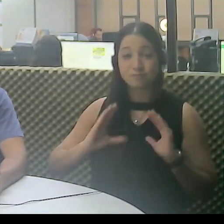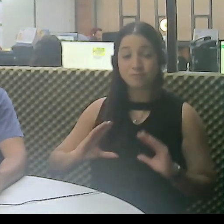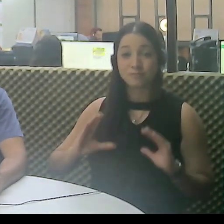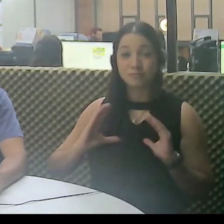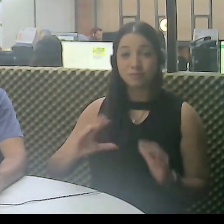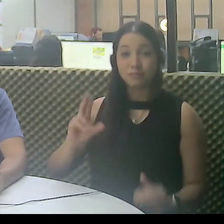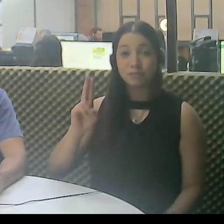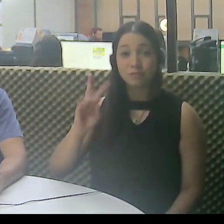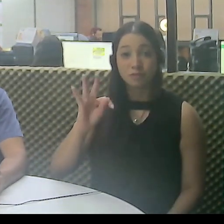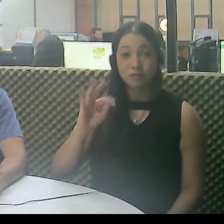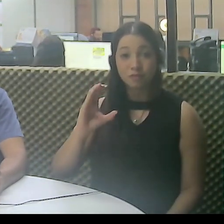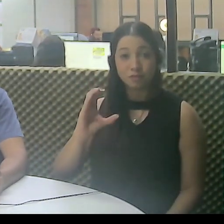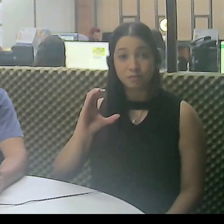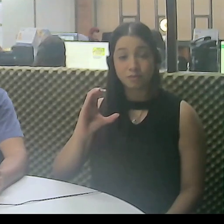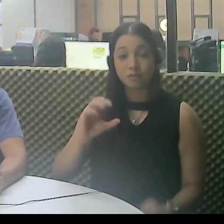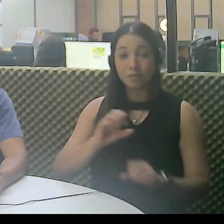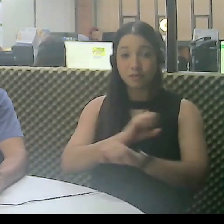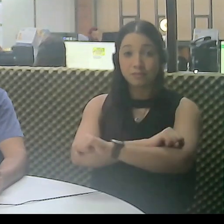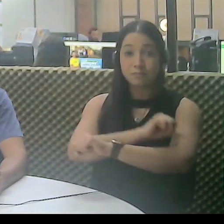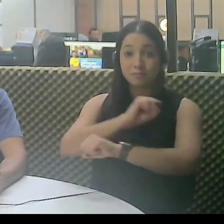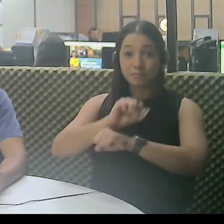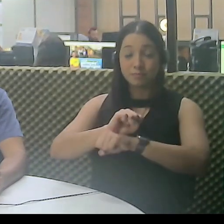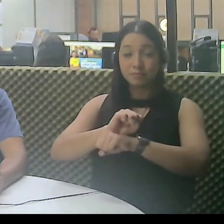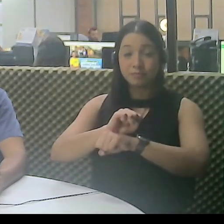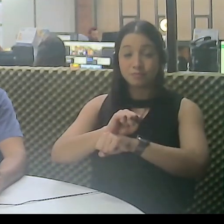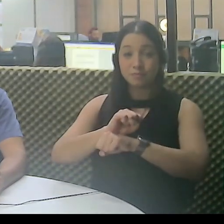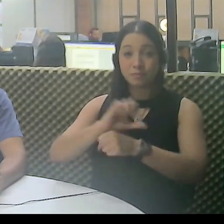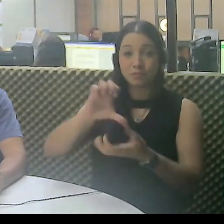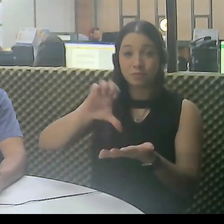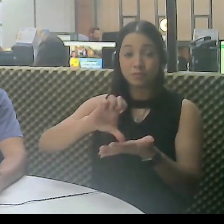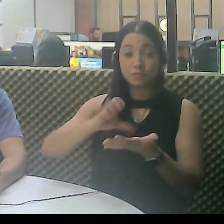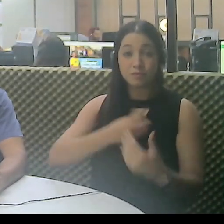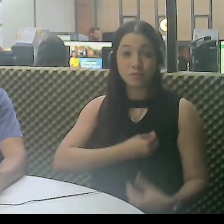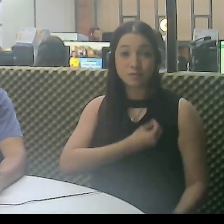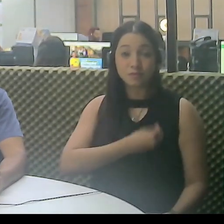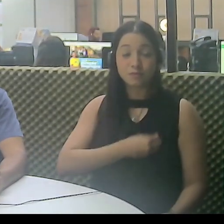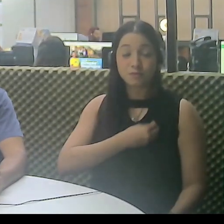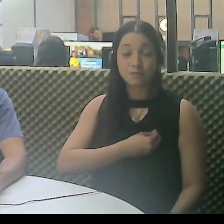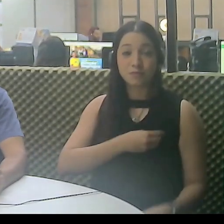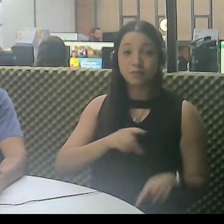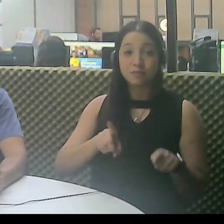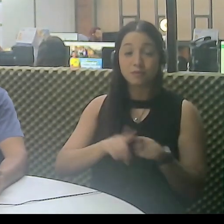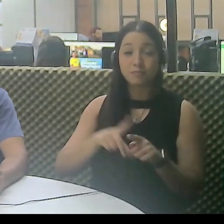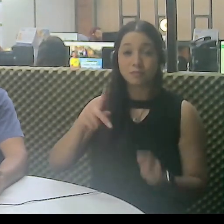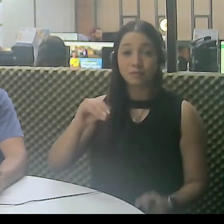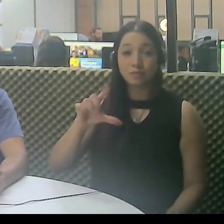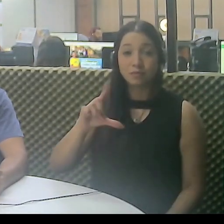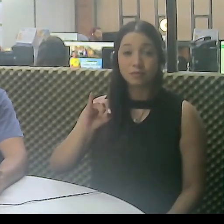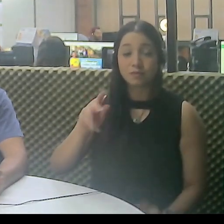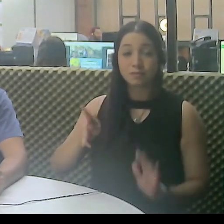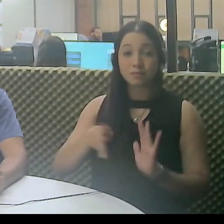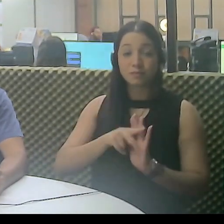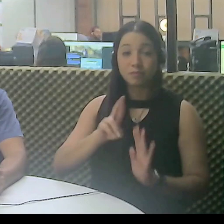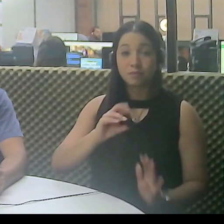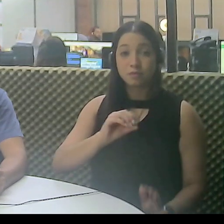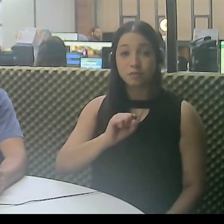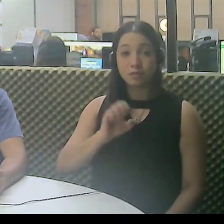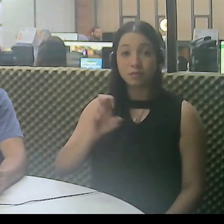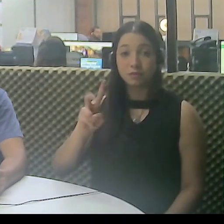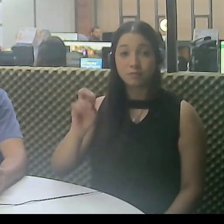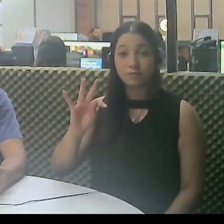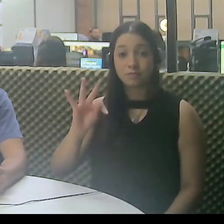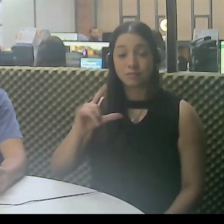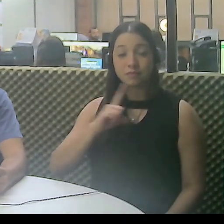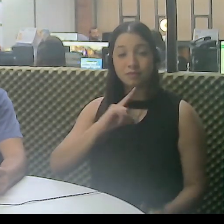o UTC, o SESI Gravatás, o Núcleo Viva Mansur ou o Poliesportivo do bairro Roosevelt. É necessário